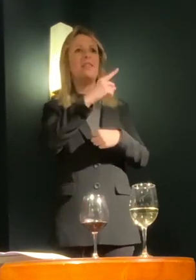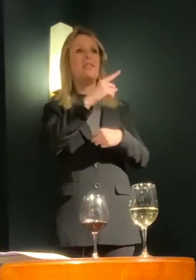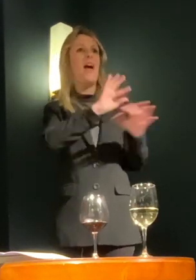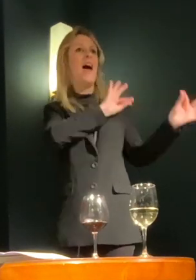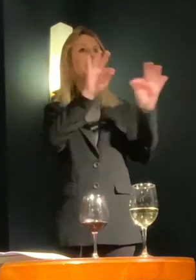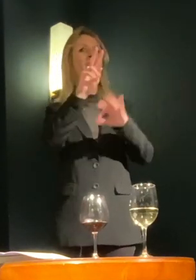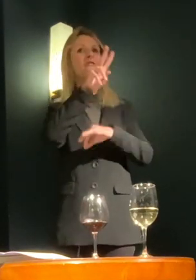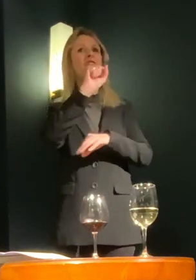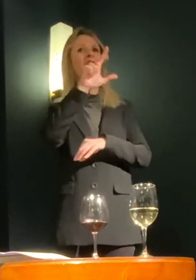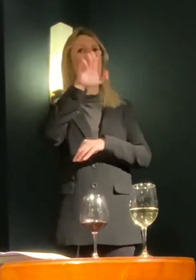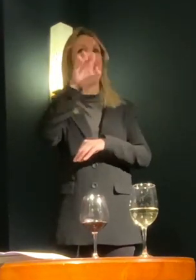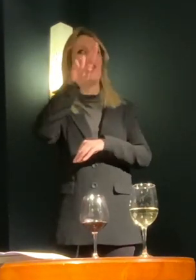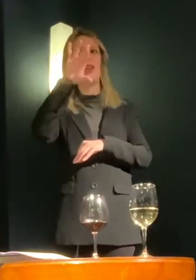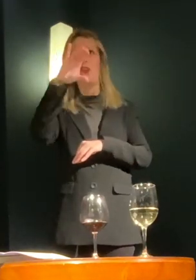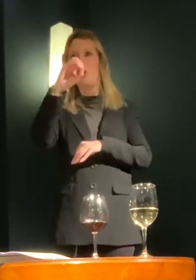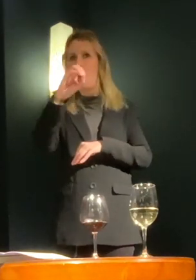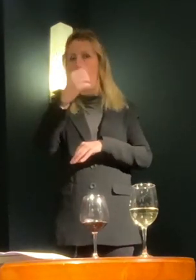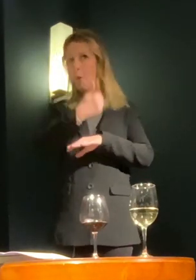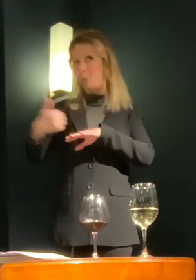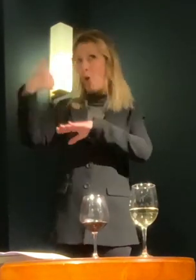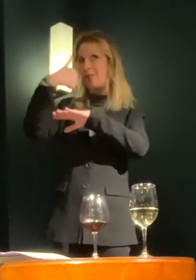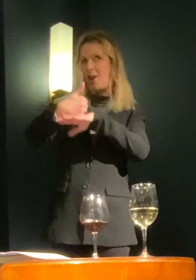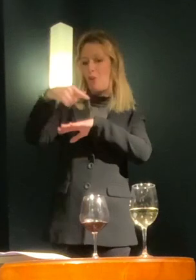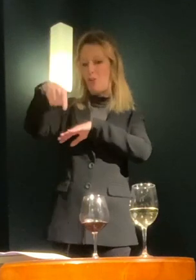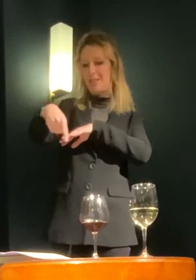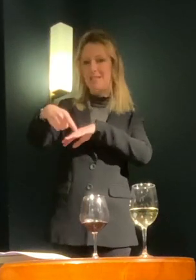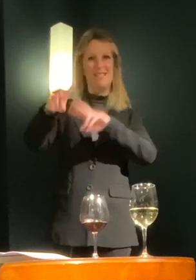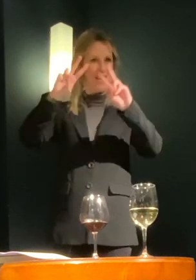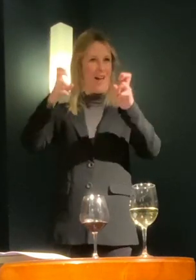ti va di parlare di me, che è il protagonista di questa